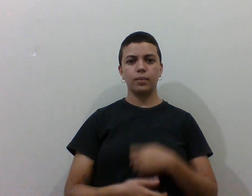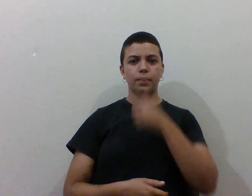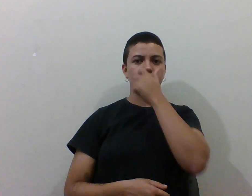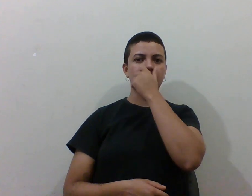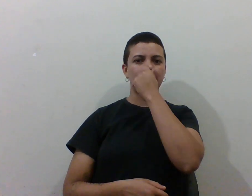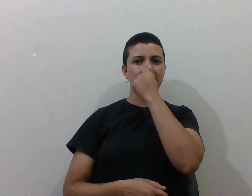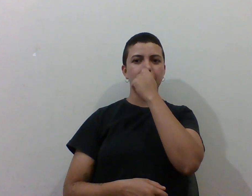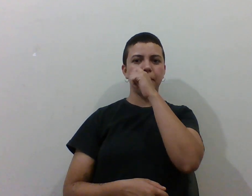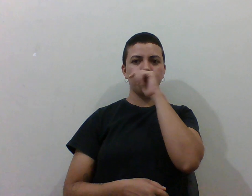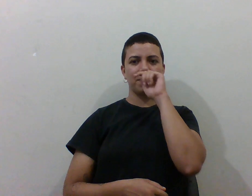para para assim né